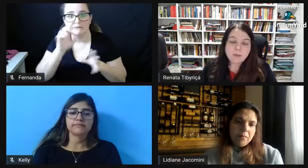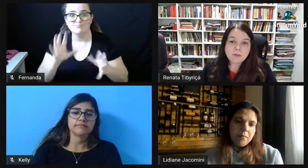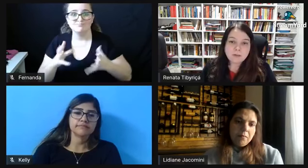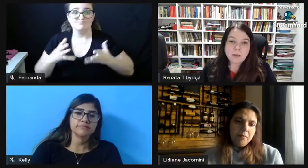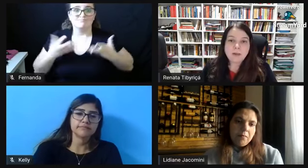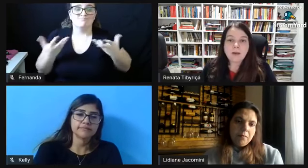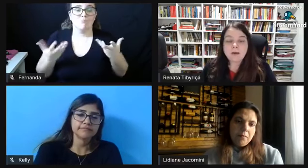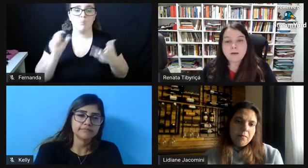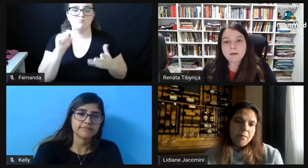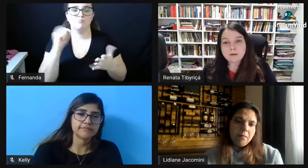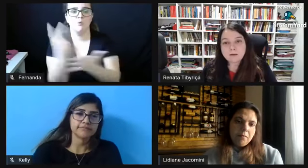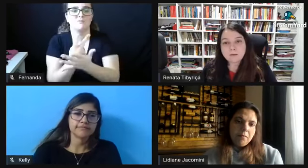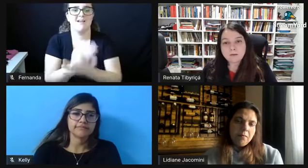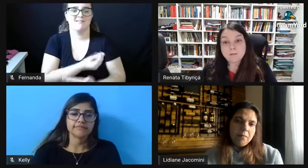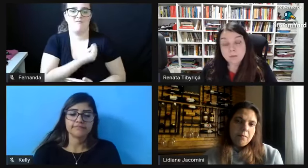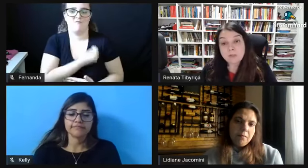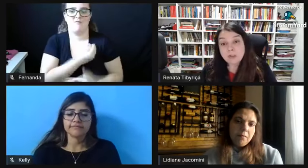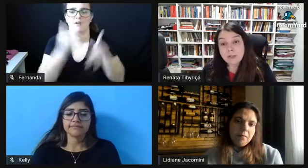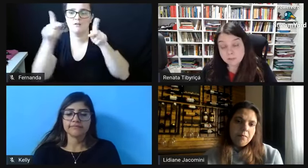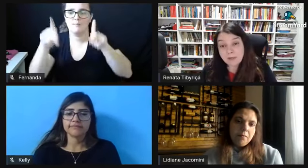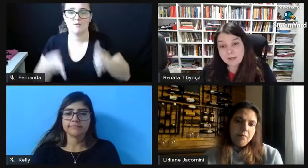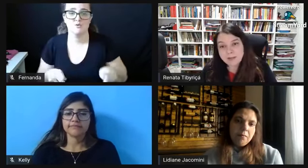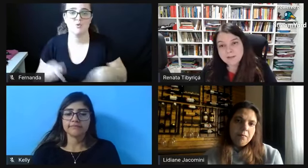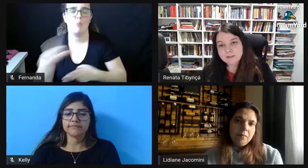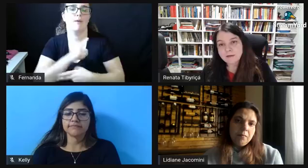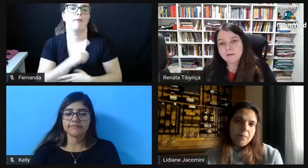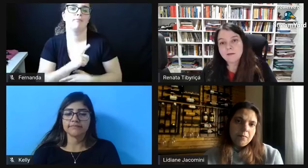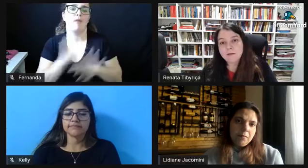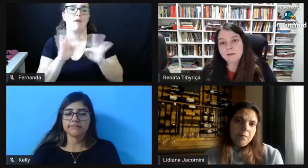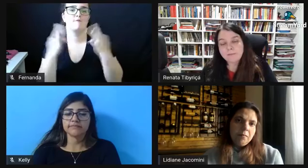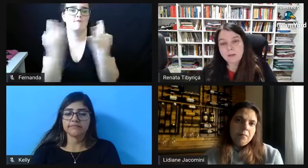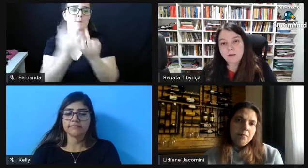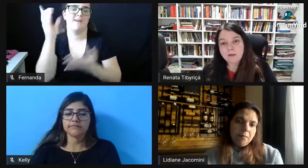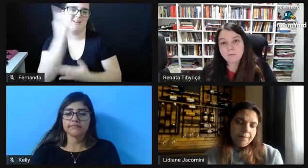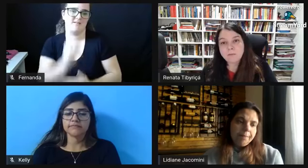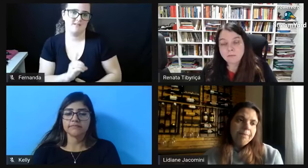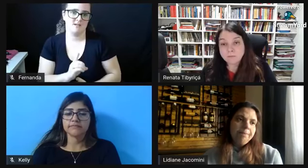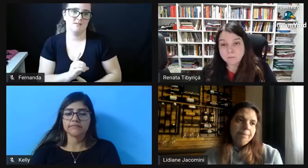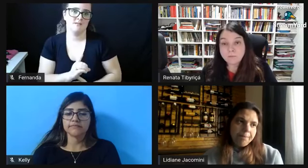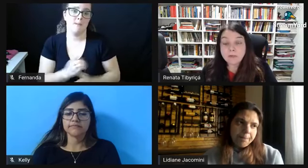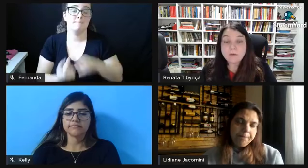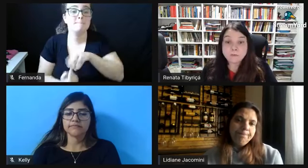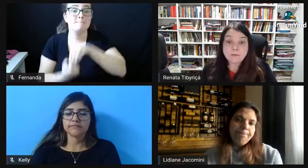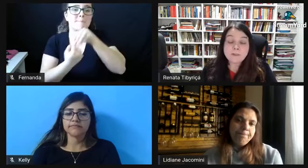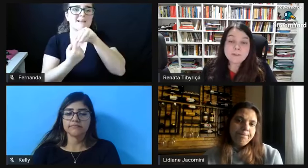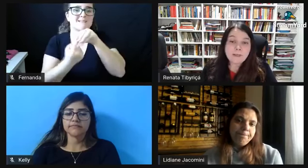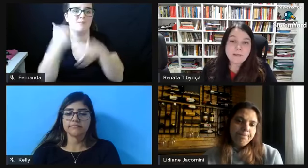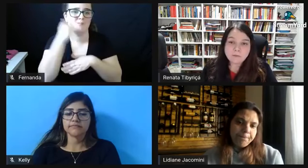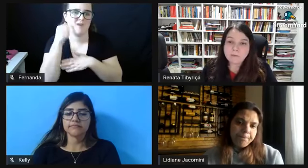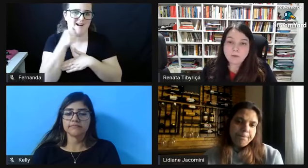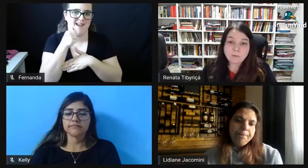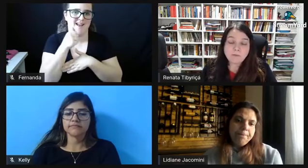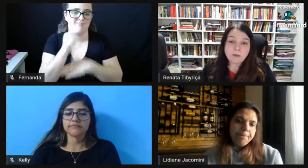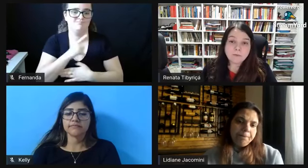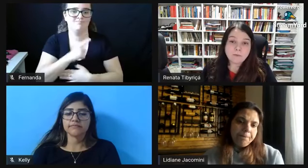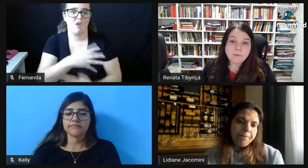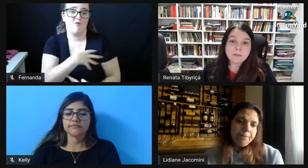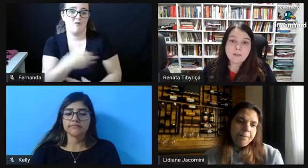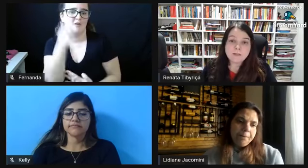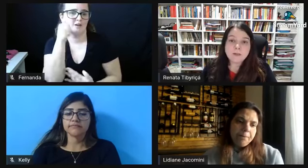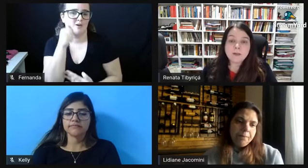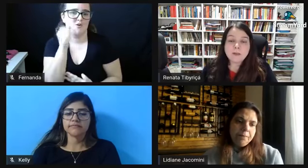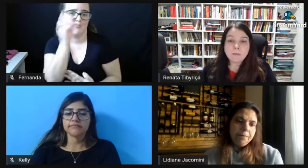pessoas, né, somente das mulheres, né, um filho com deficiência, um filho ou uma filha